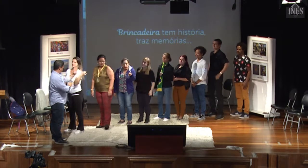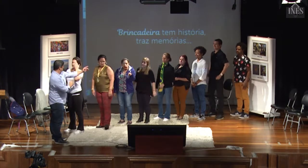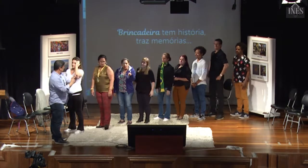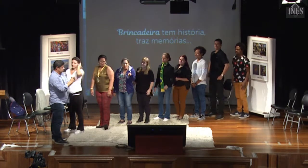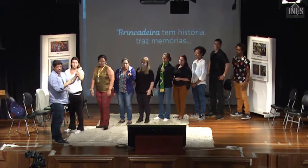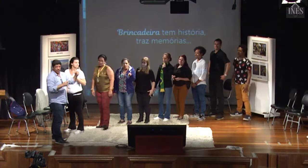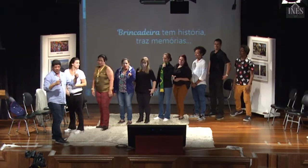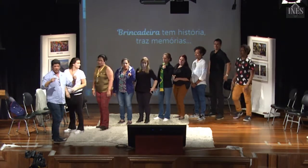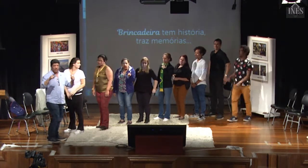É, ele vai inventar a frase.